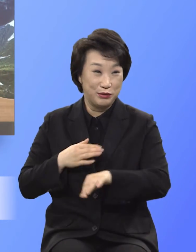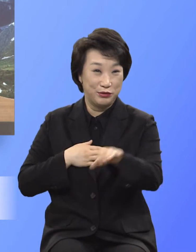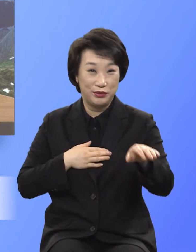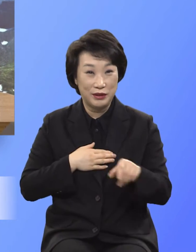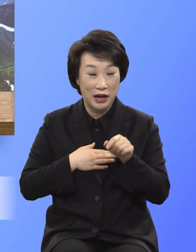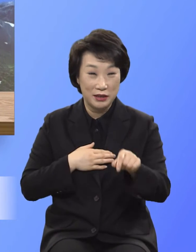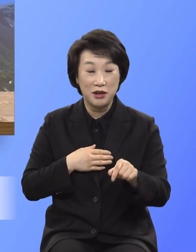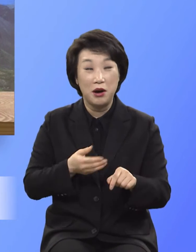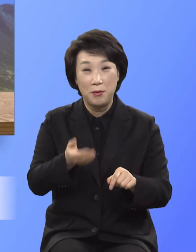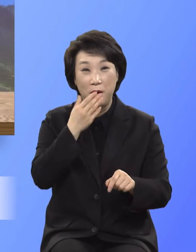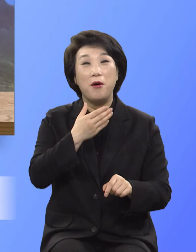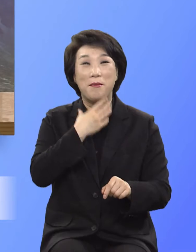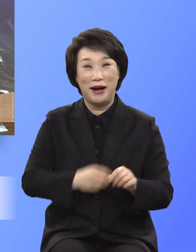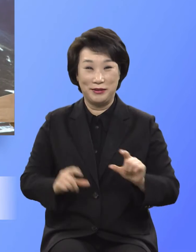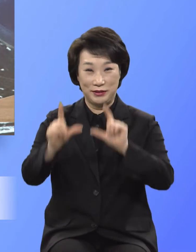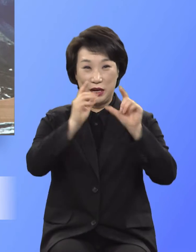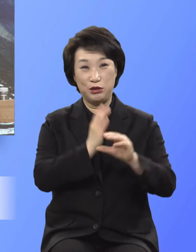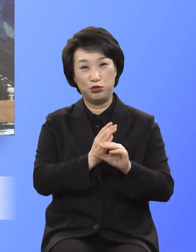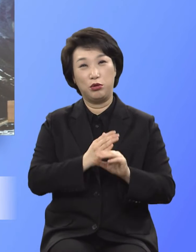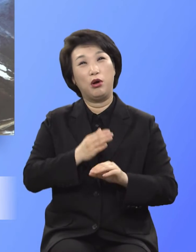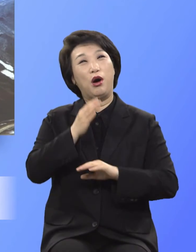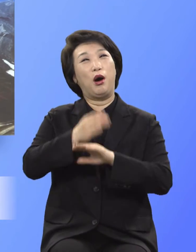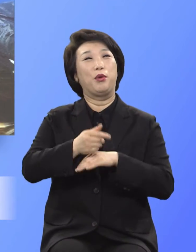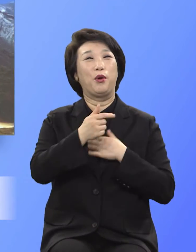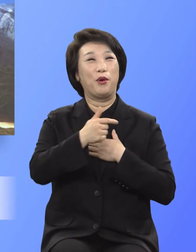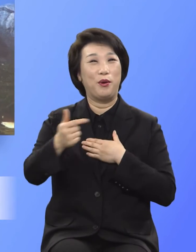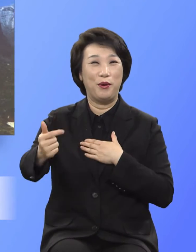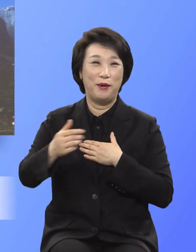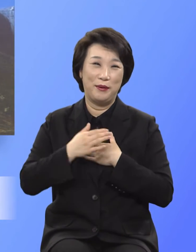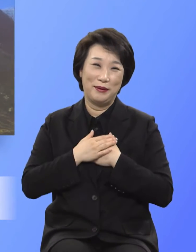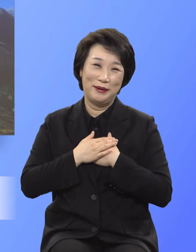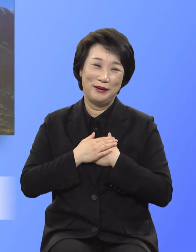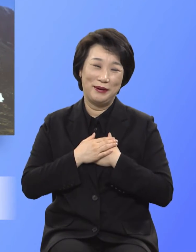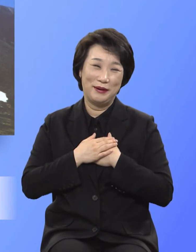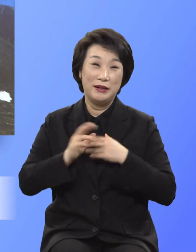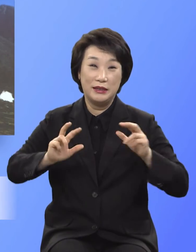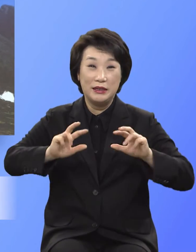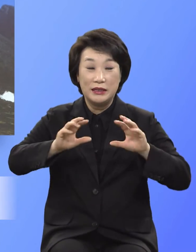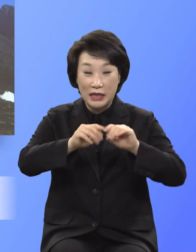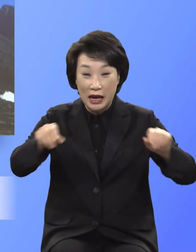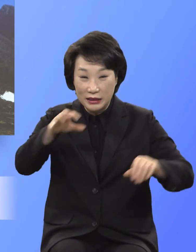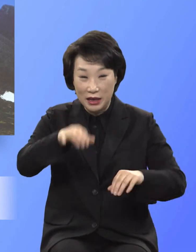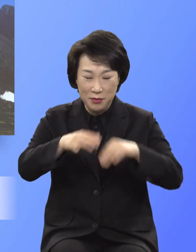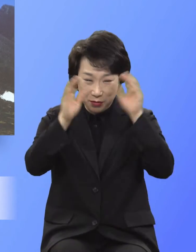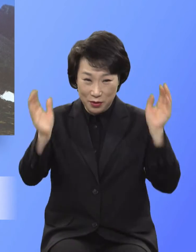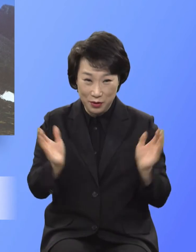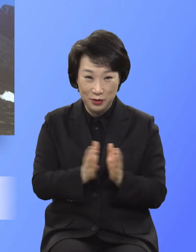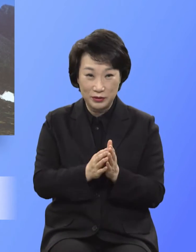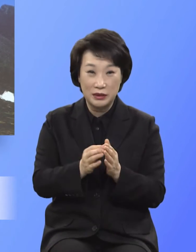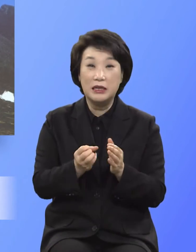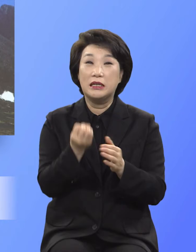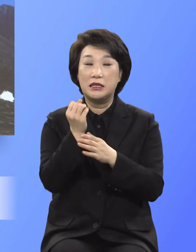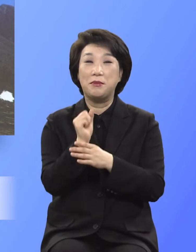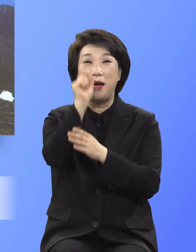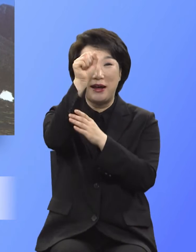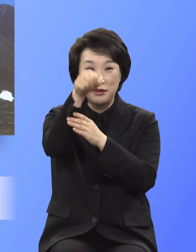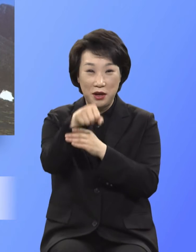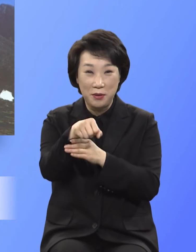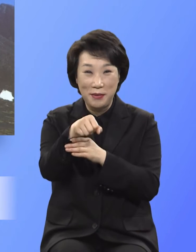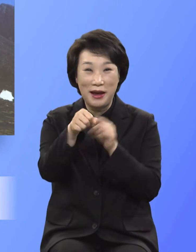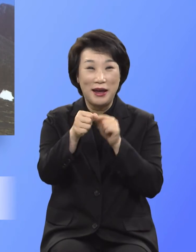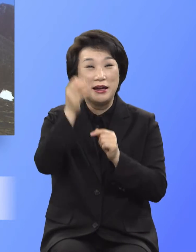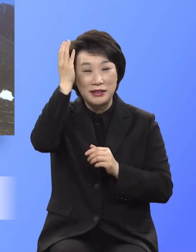우리가 마시고 사는 거 너무 감사하고, 지상에 있는 모든 만물, 심에 있는